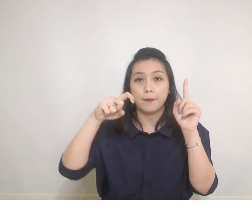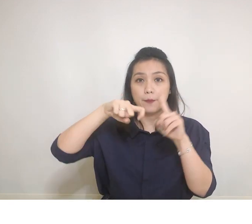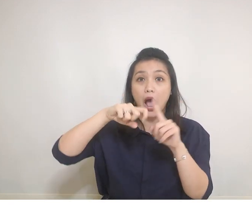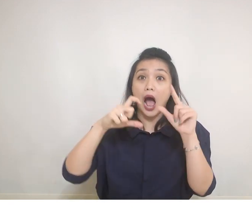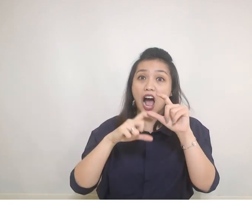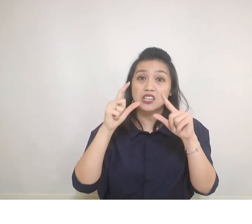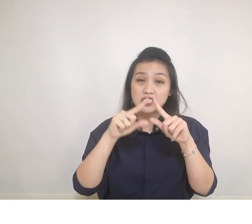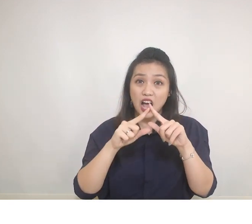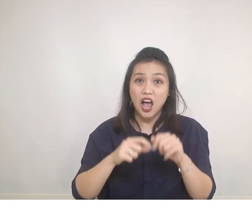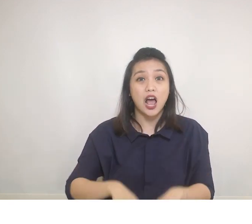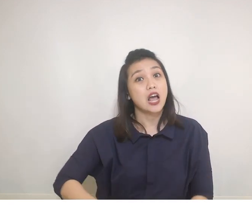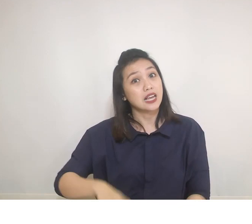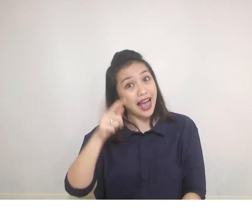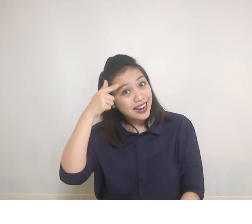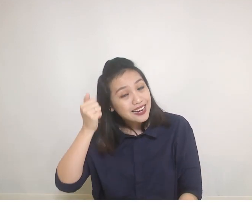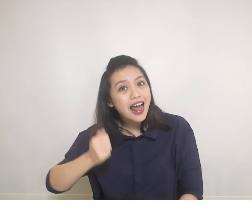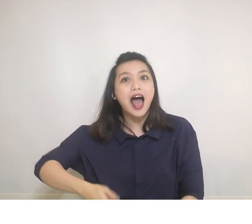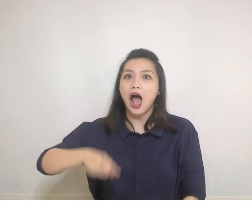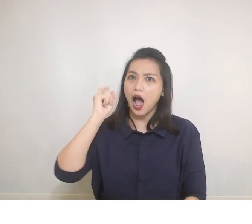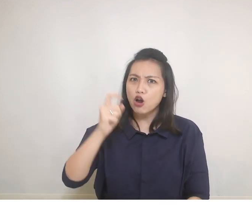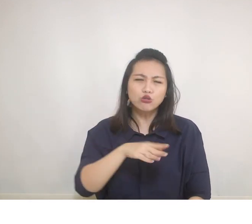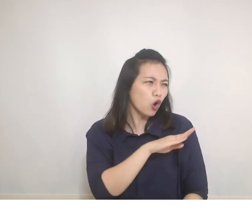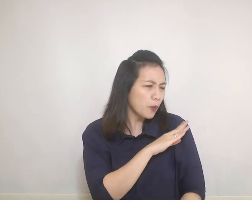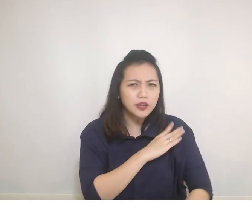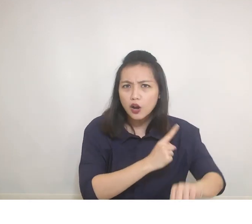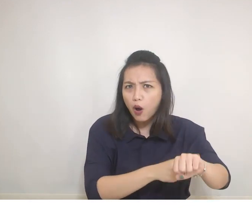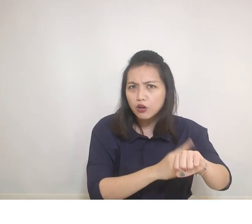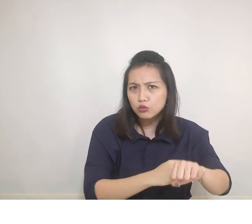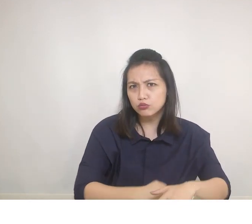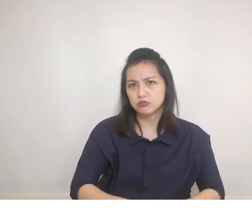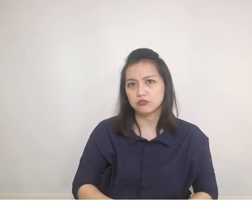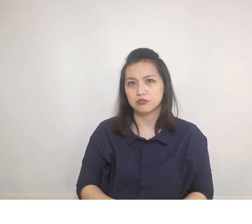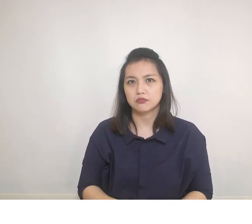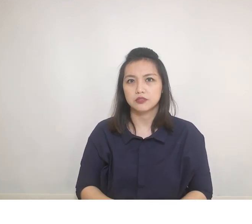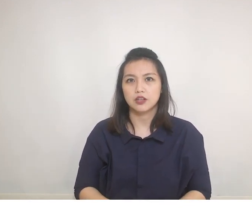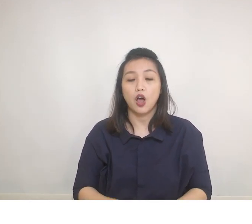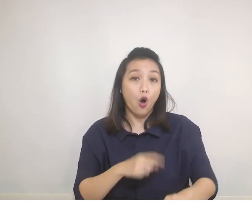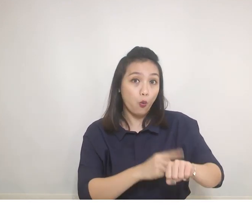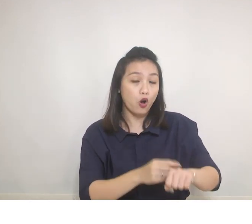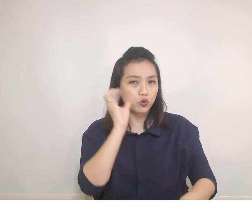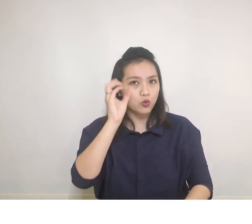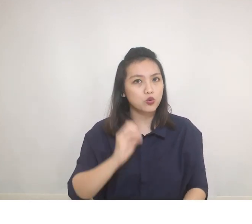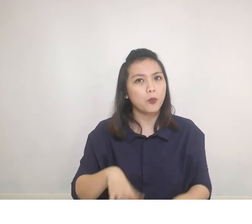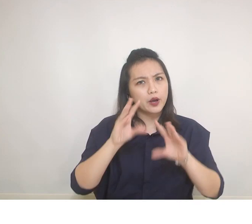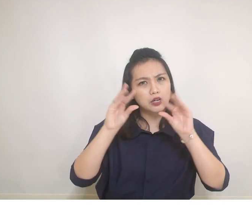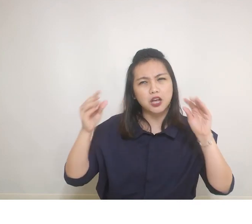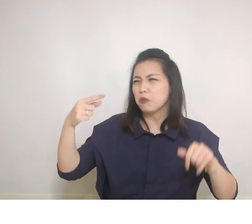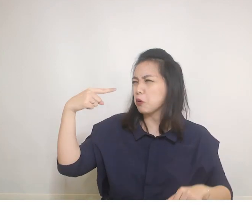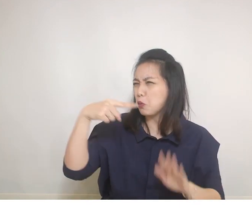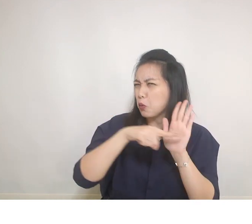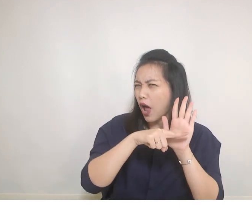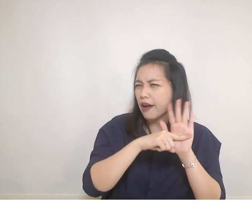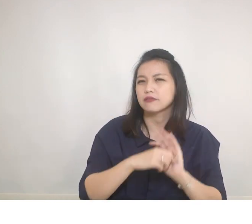ya Koadan dan Celeli adalah TL saya gitu loh. Dan ketika saya dipilih untuk menjadi komponen, aduh saya deg-deg